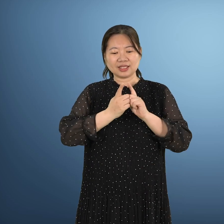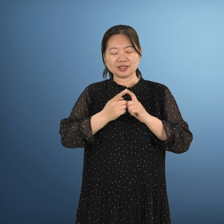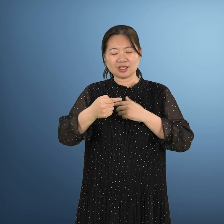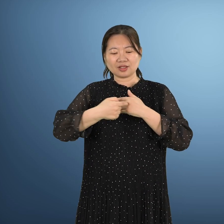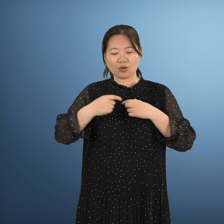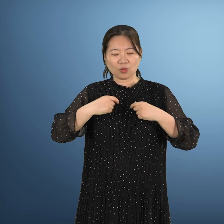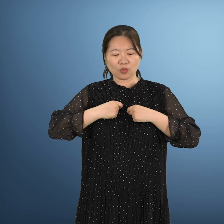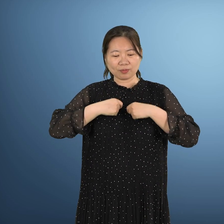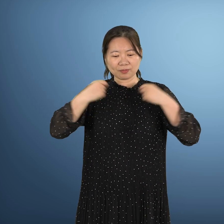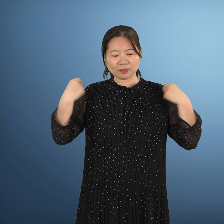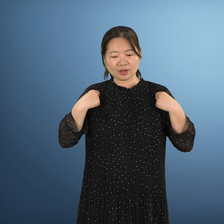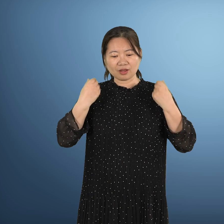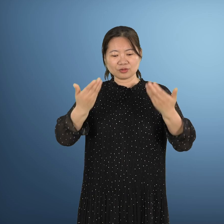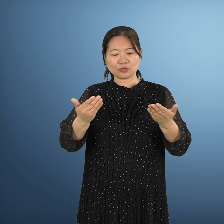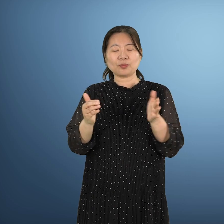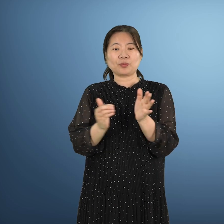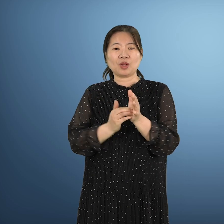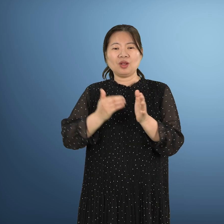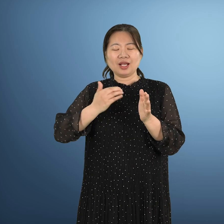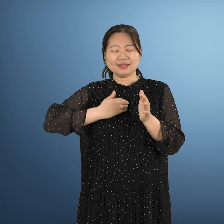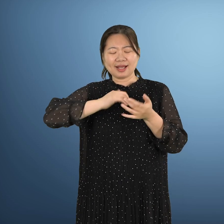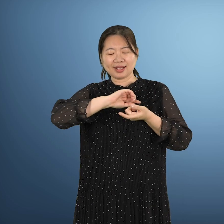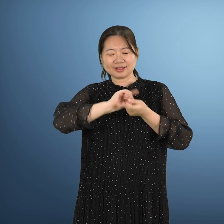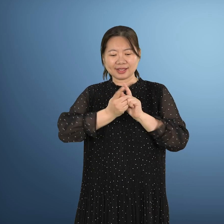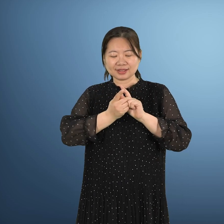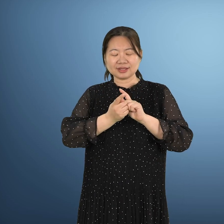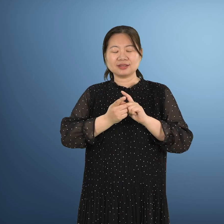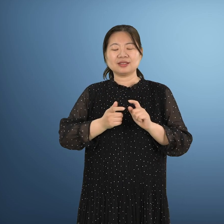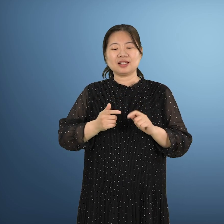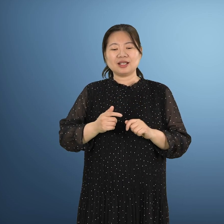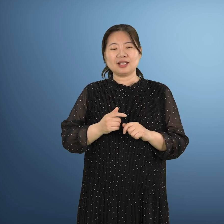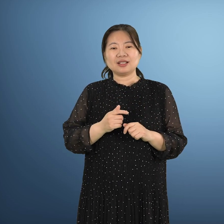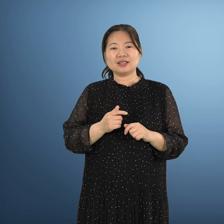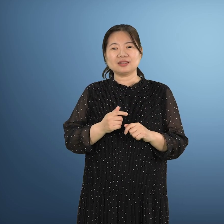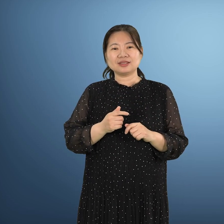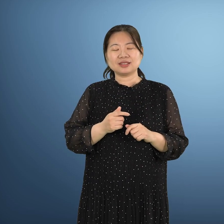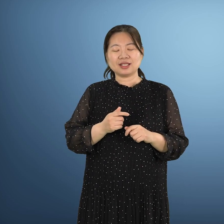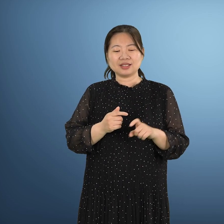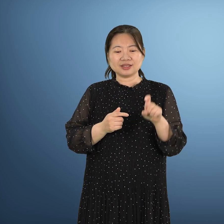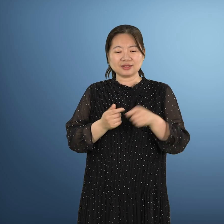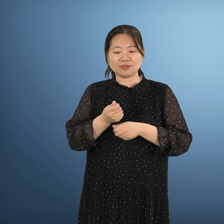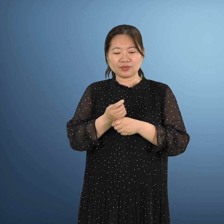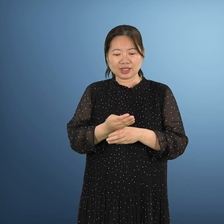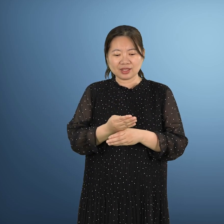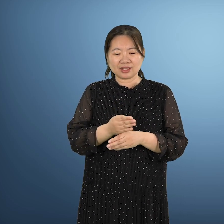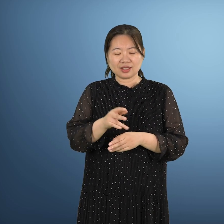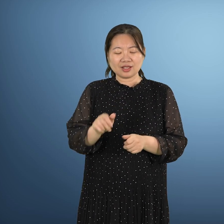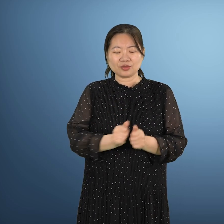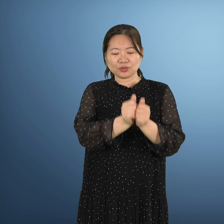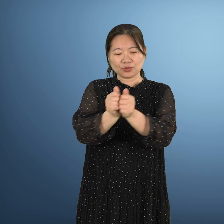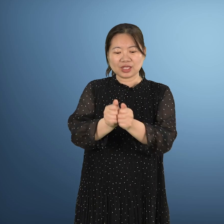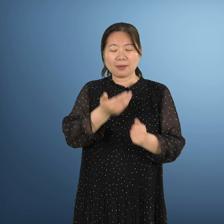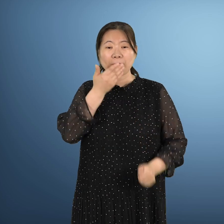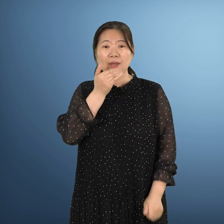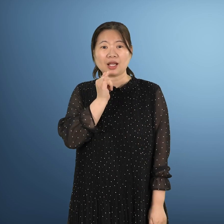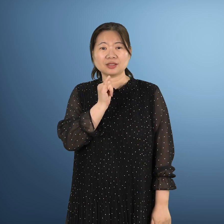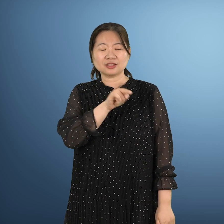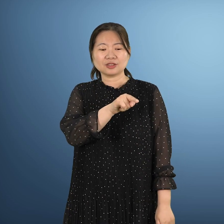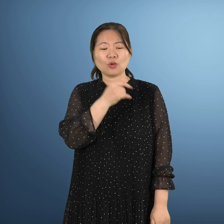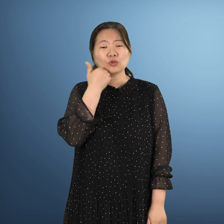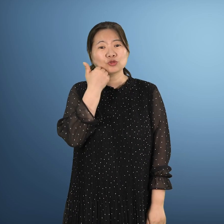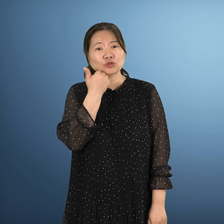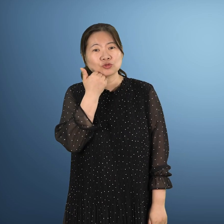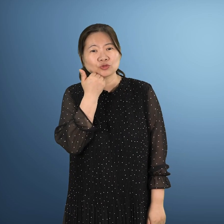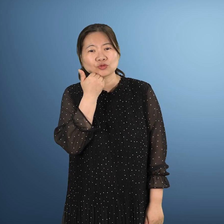겉옷을 벗어 주시고, 나를 대신해서 심리를 동행해 주신 그분이